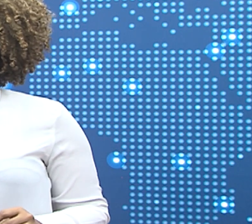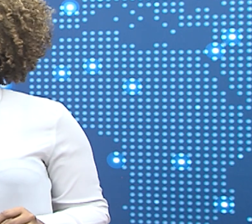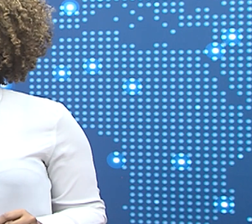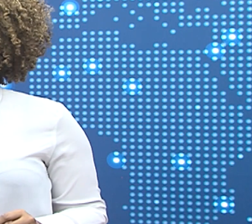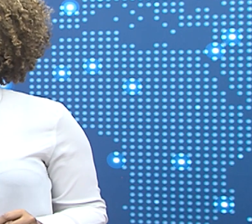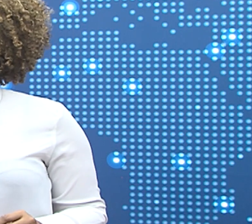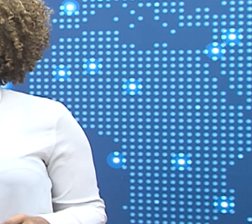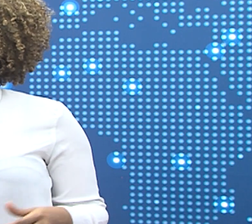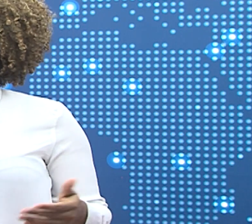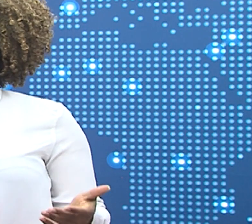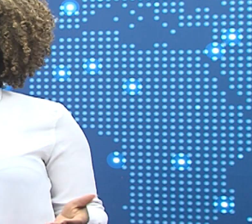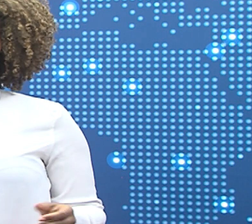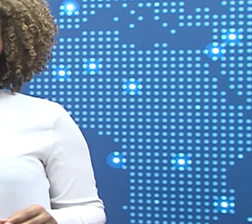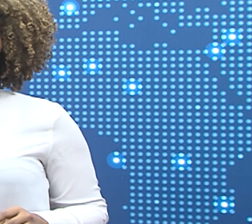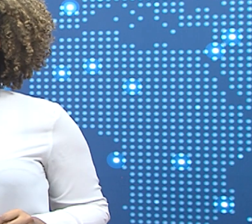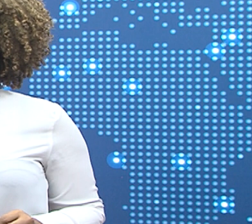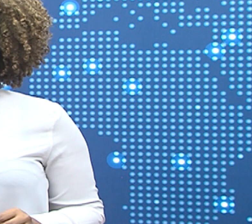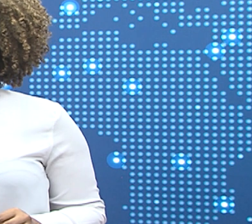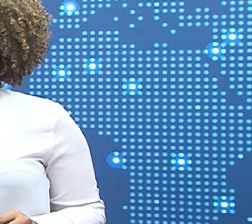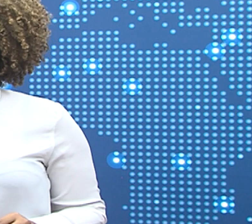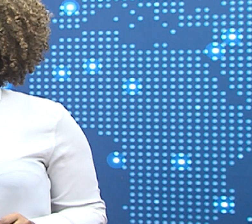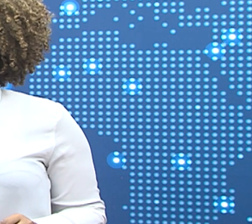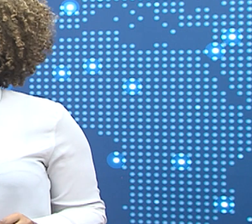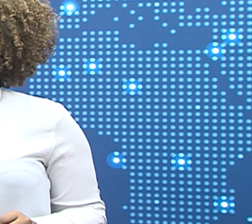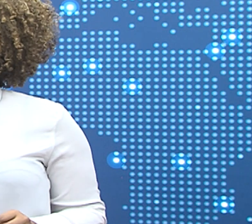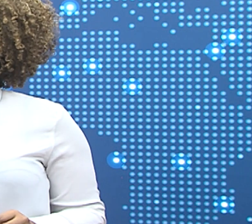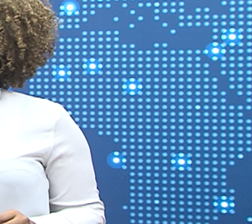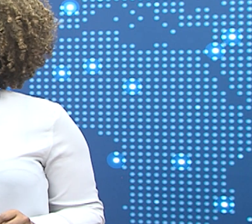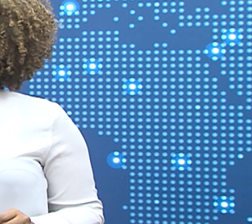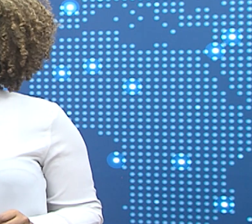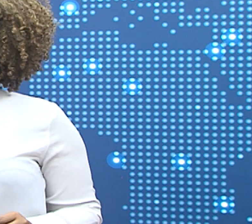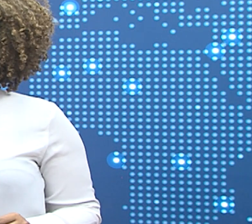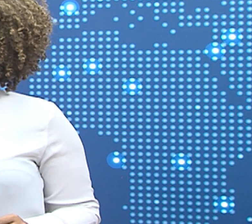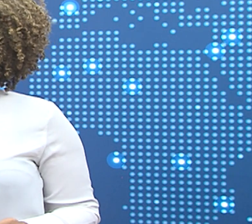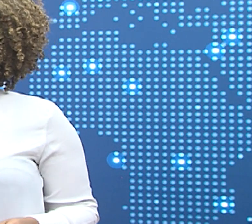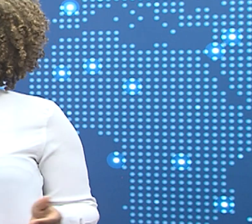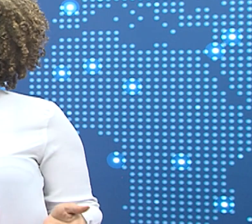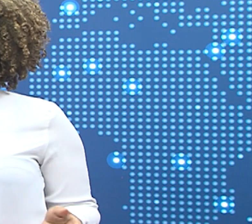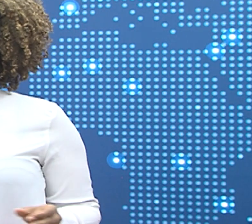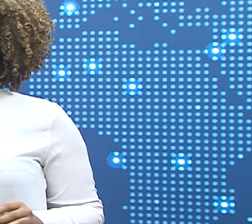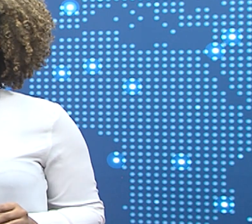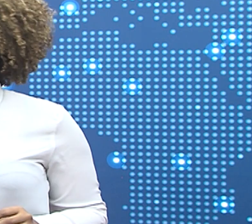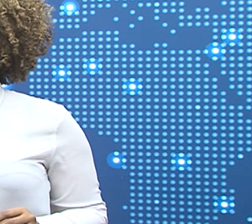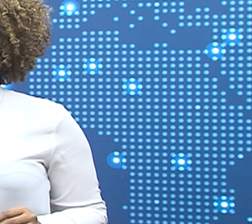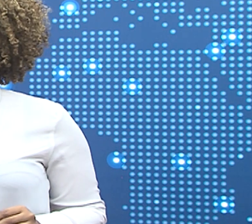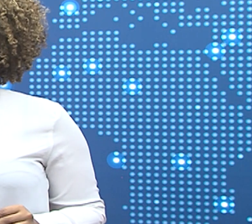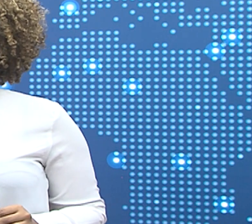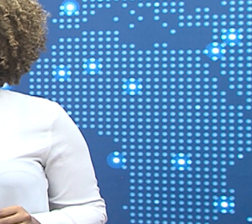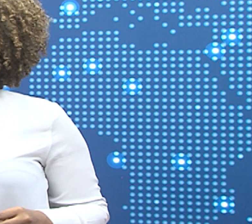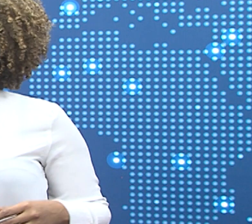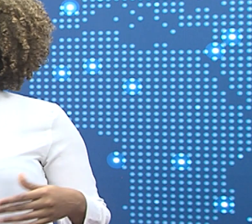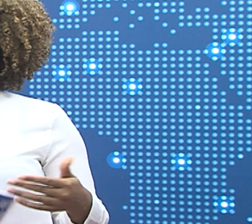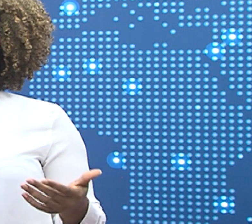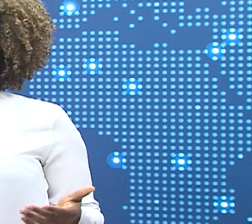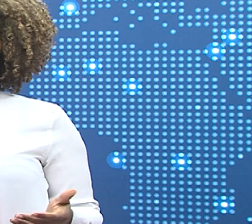84% na cidade da Praia, e a taxa de letalidade está em 0,92%. De uma forma geral, o continente africano